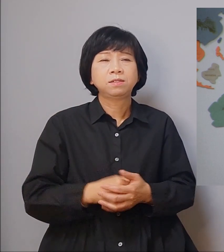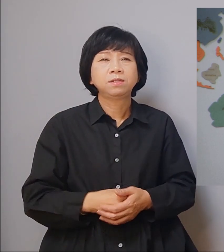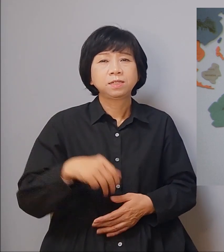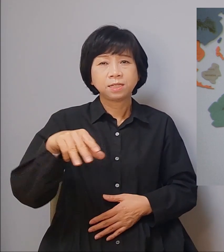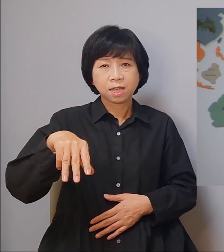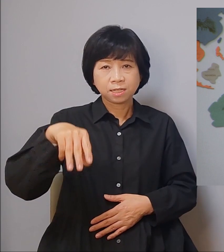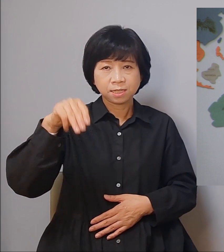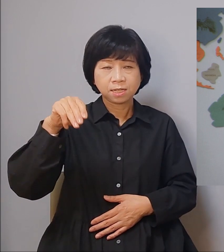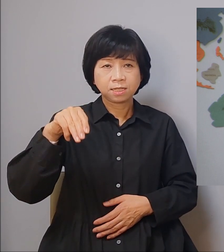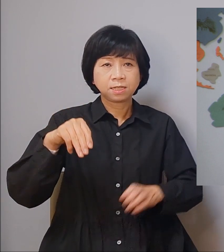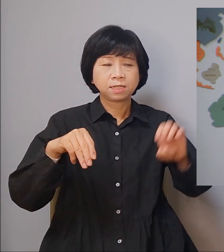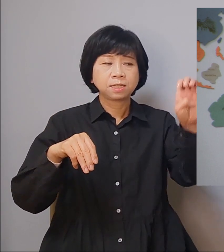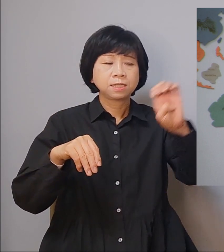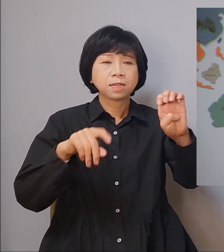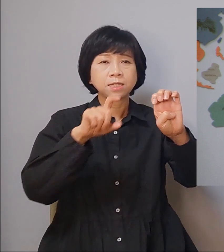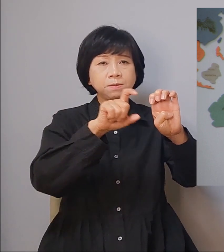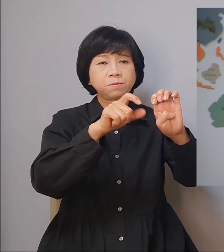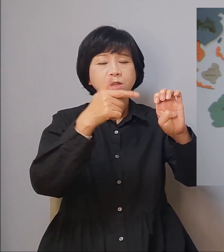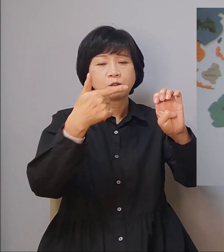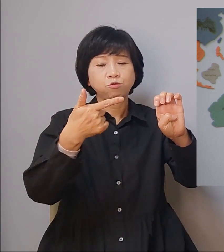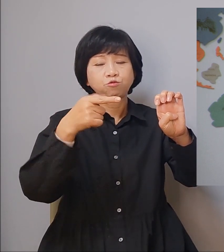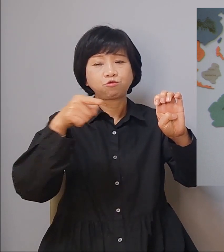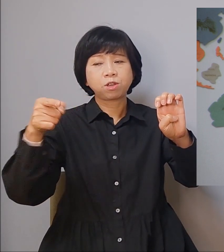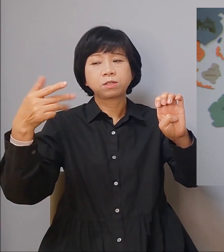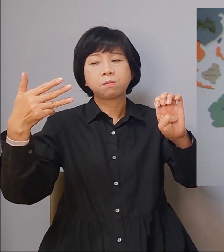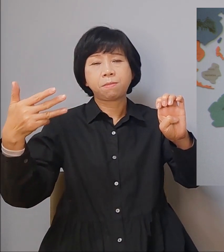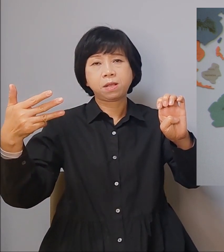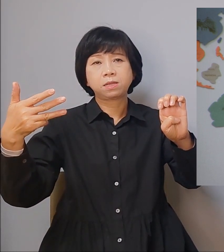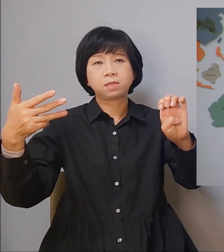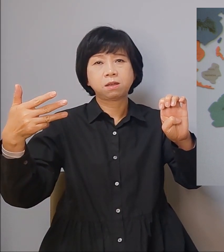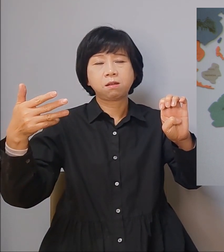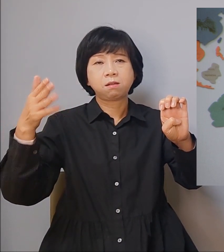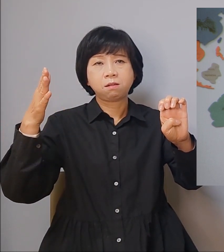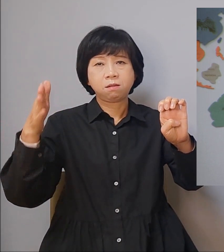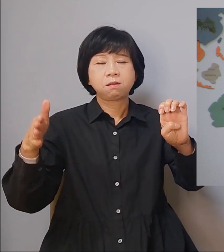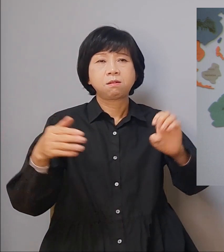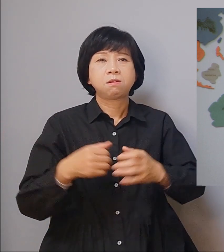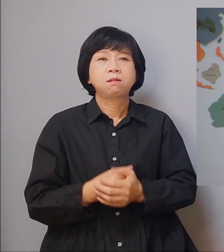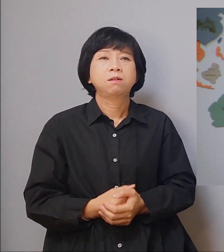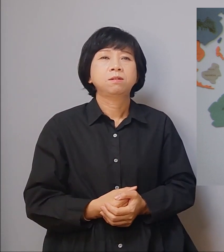창세기 40장 6절에서 8절 말씀을,